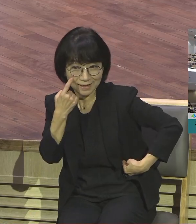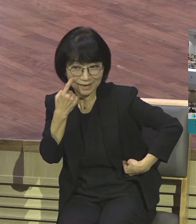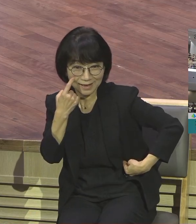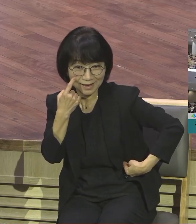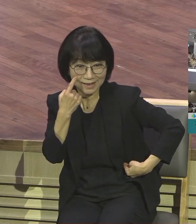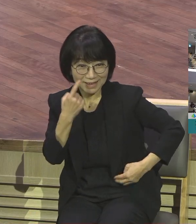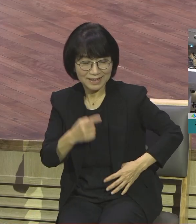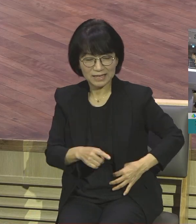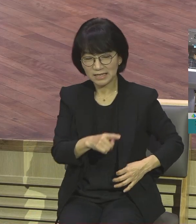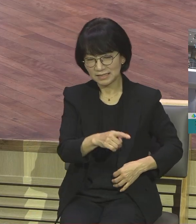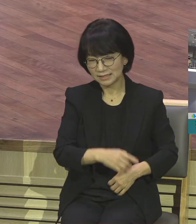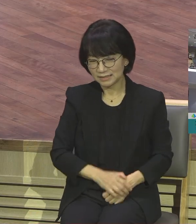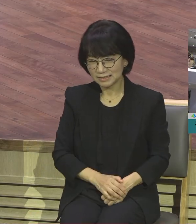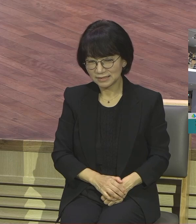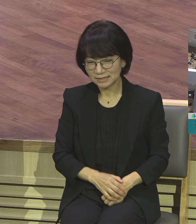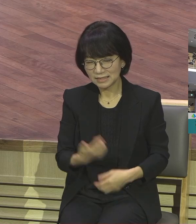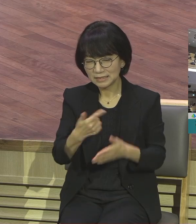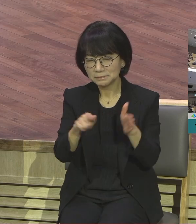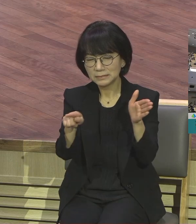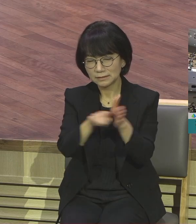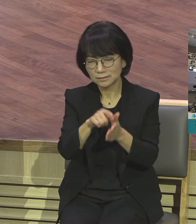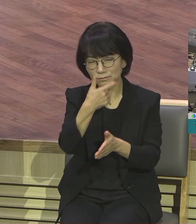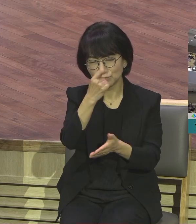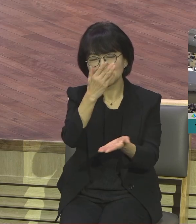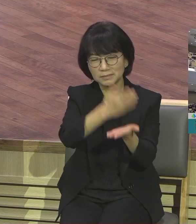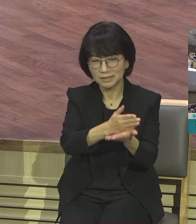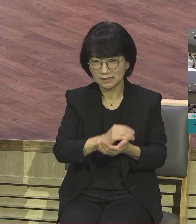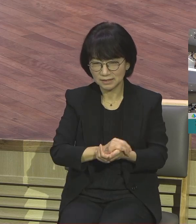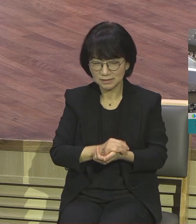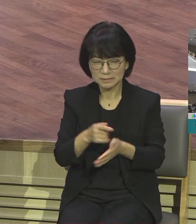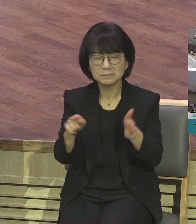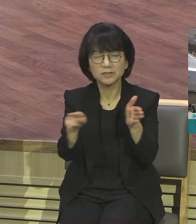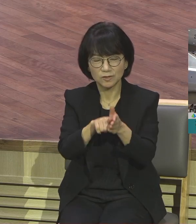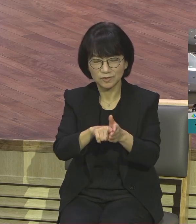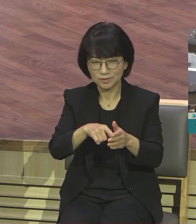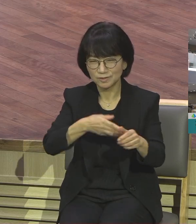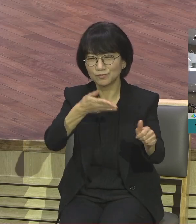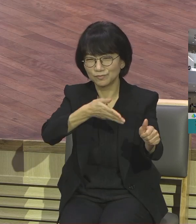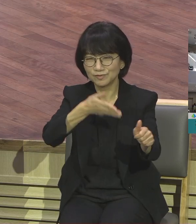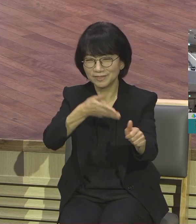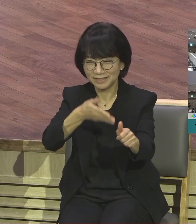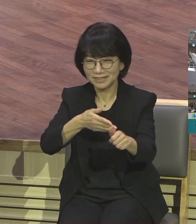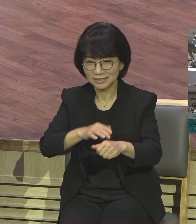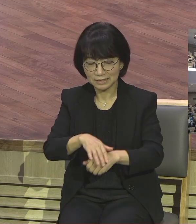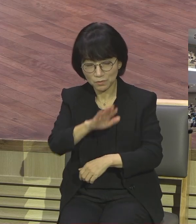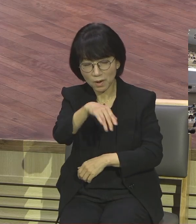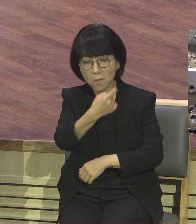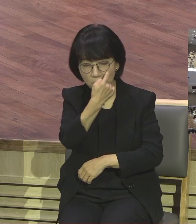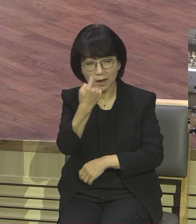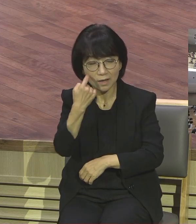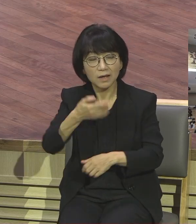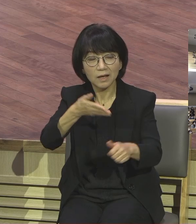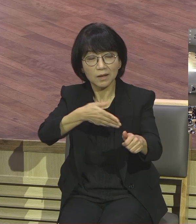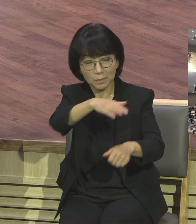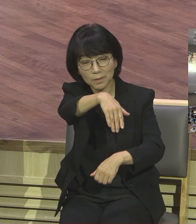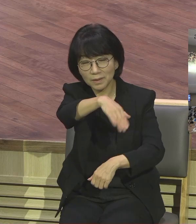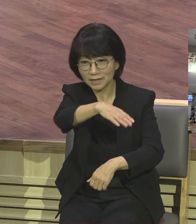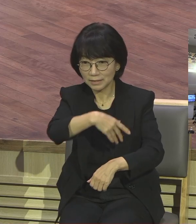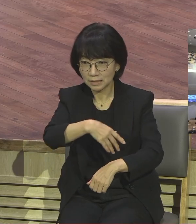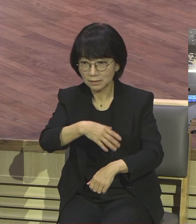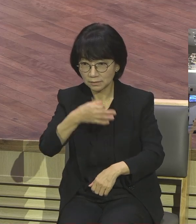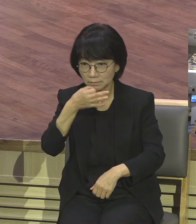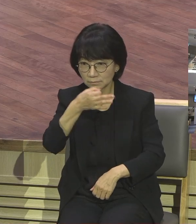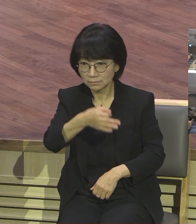그리하여 믿음 없는 자가 되지 말고 믿는 자가 되라. 확인해봐라 너.